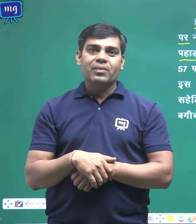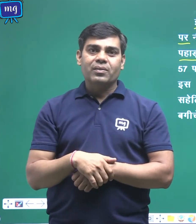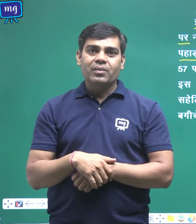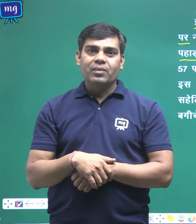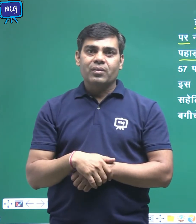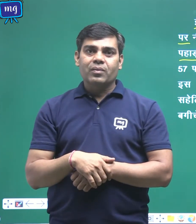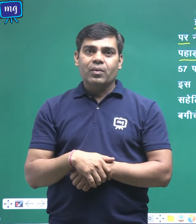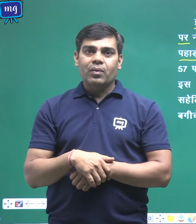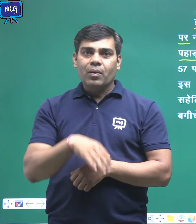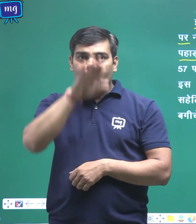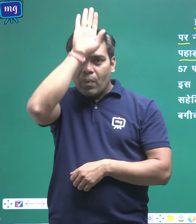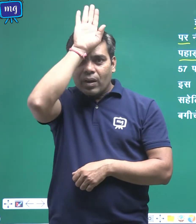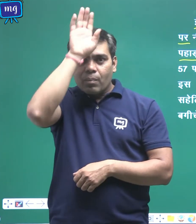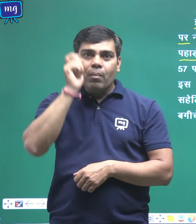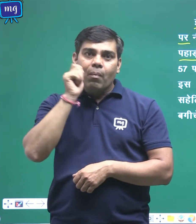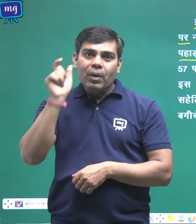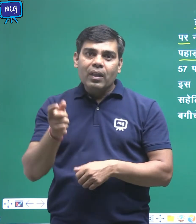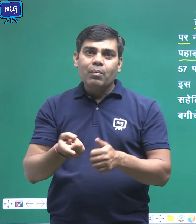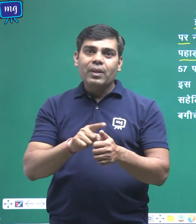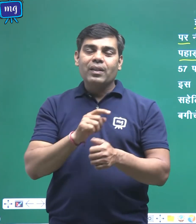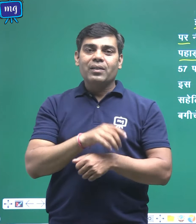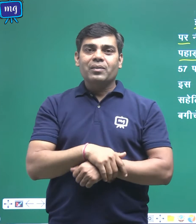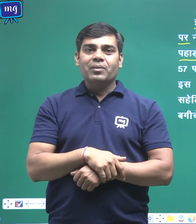महाराणा प्रताप की